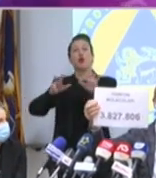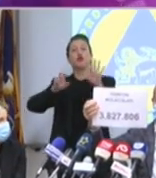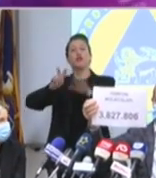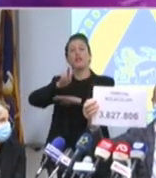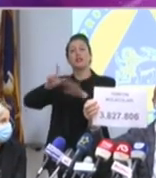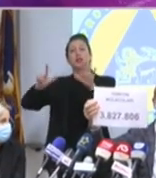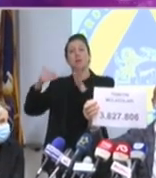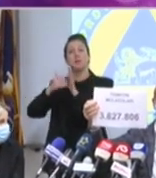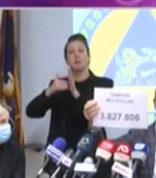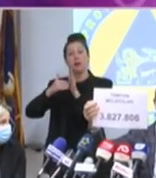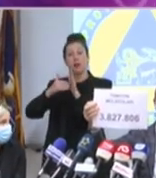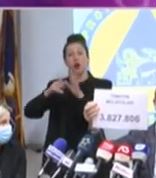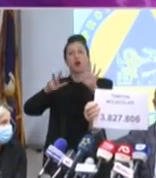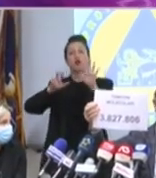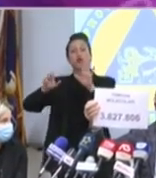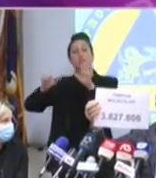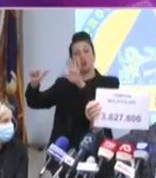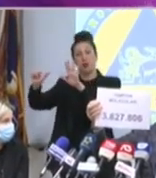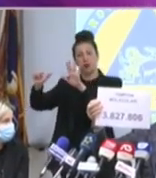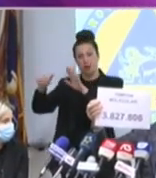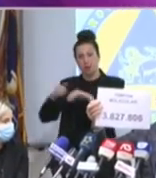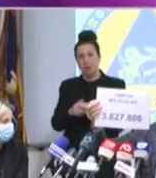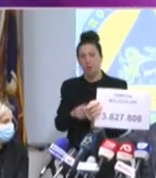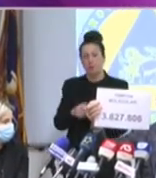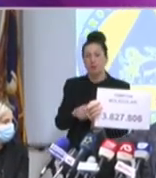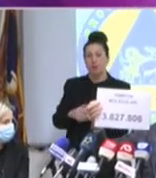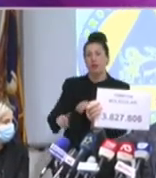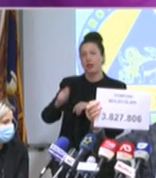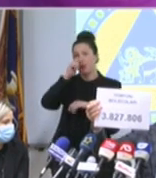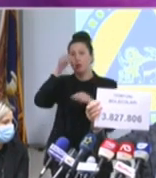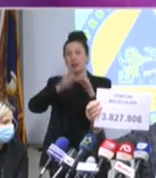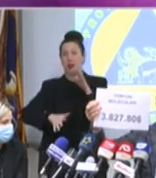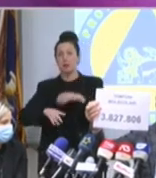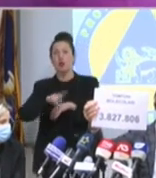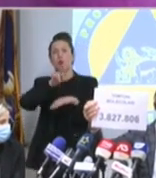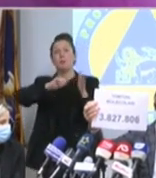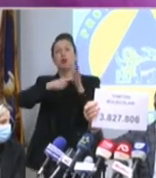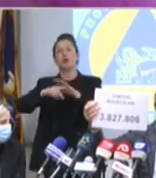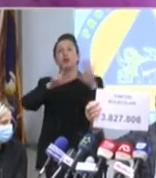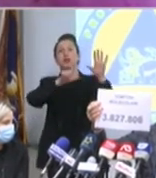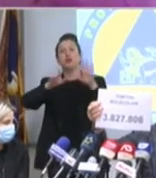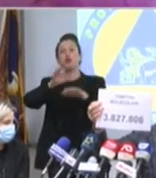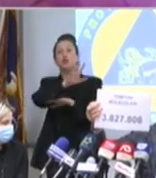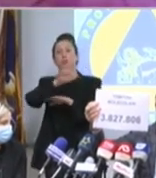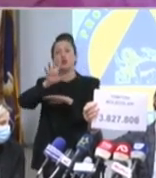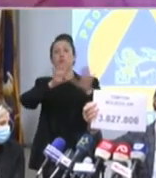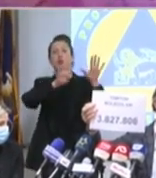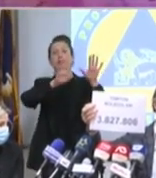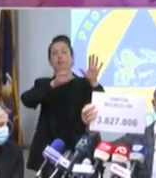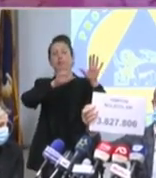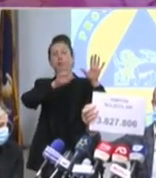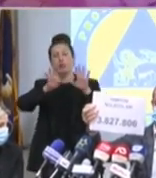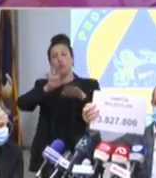vi lascio, rispettiamo le regole, perché tornare in zona arancione non ce lo possiamo permettere. Grazie davvero